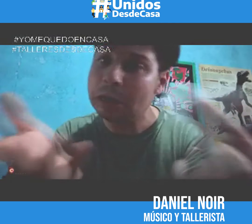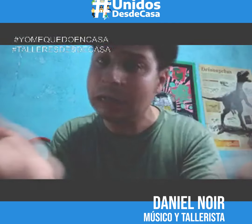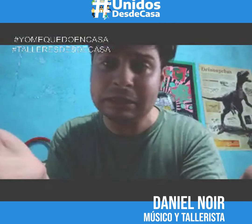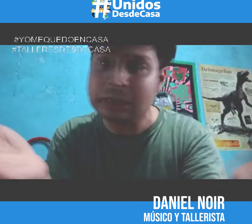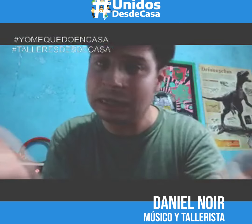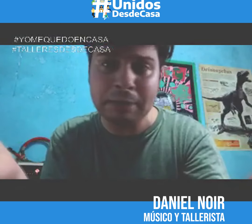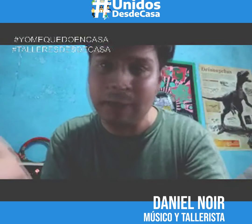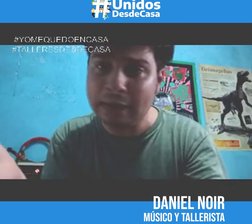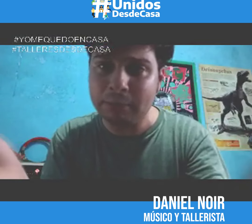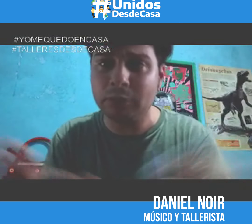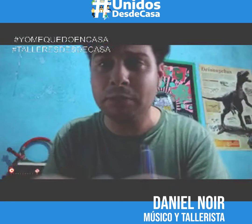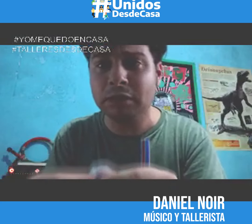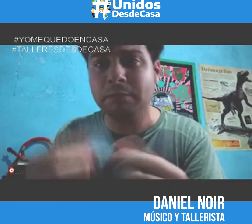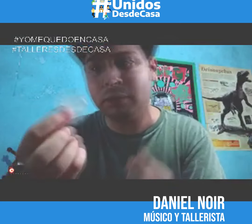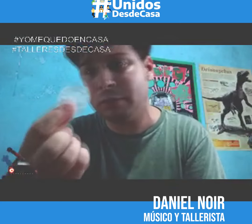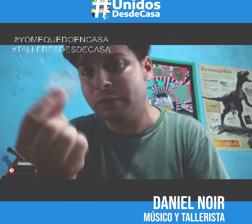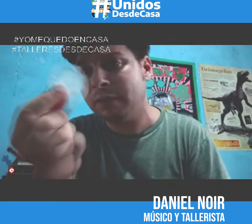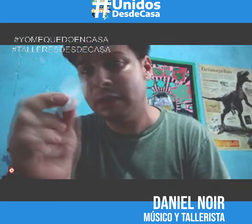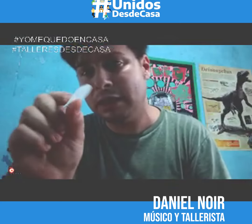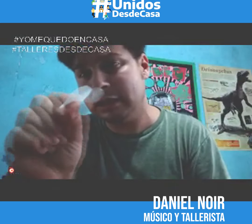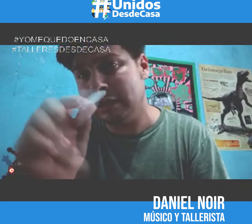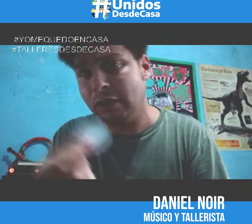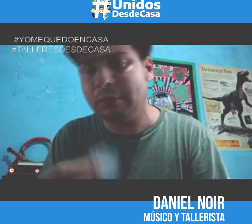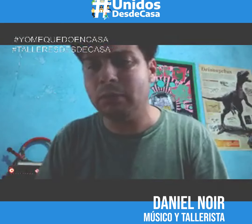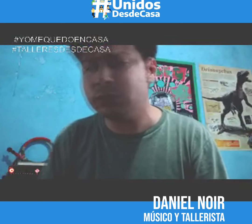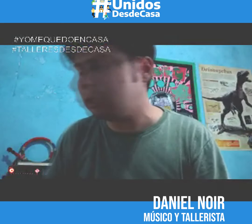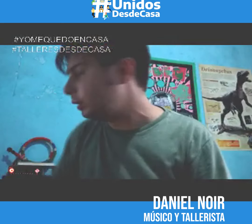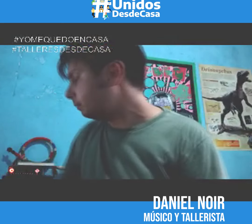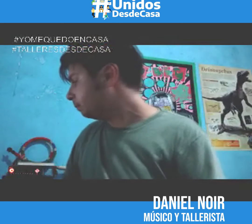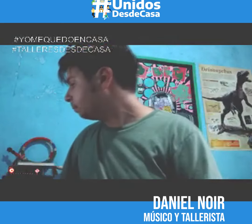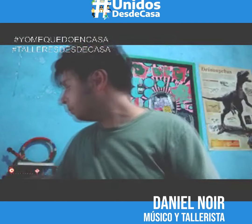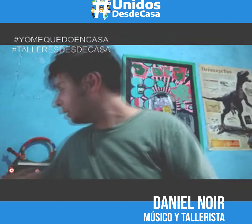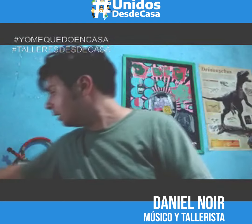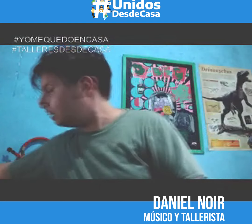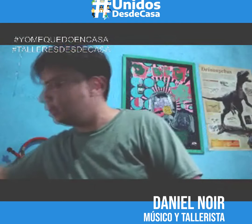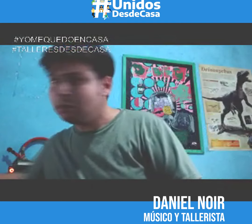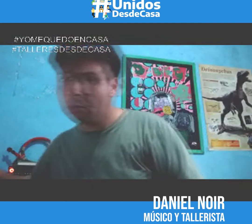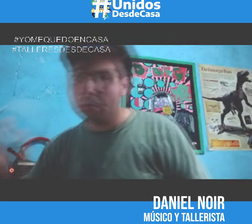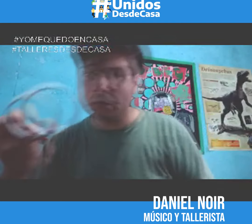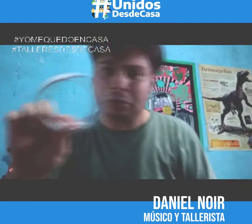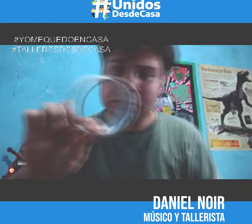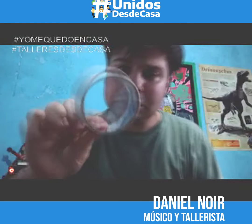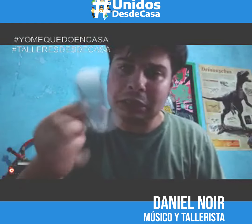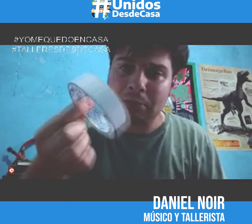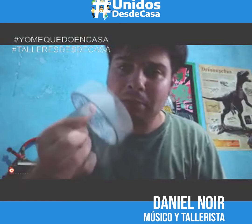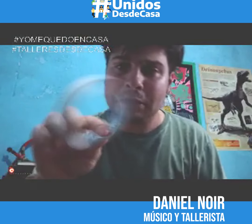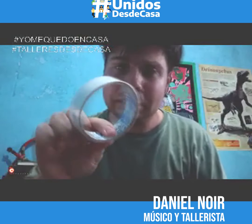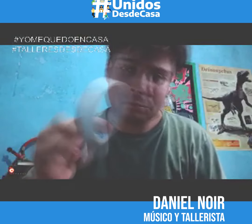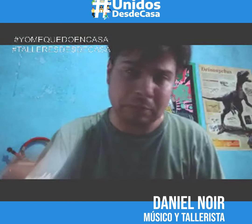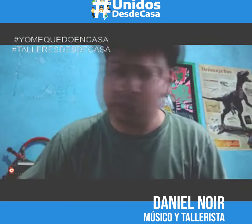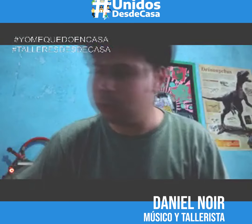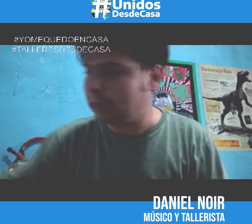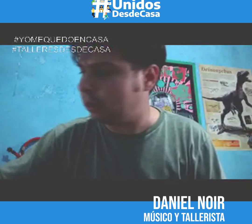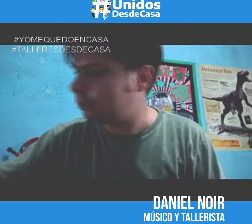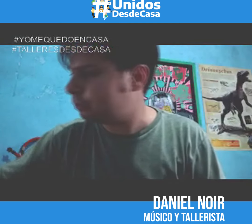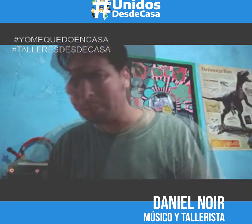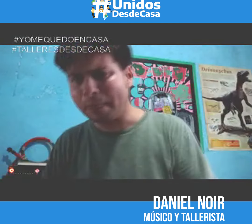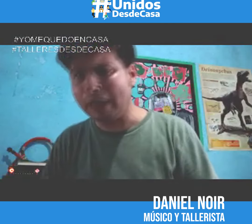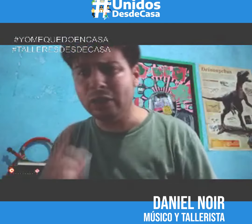hacen re mal al medio ambiente pero bueno, ahora vamos a usar una y un poquito de cinta nomás para asegurarlo lo